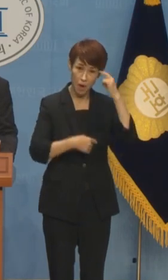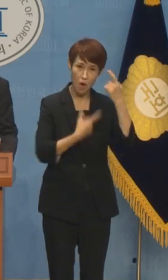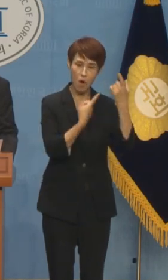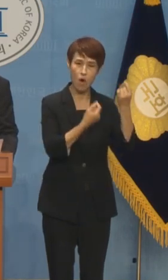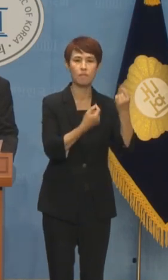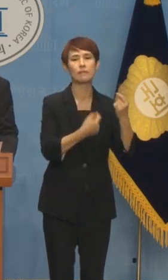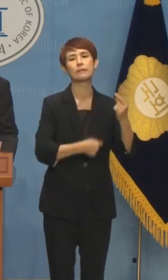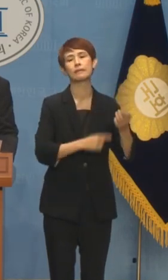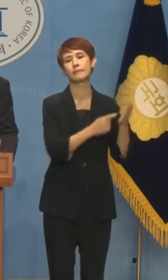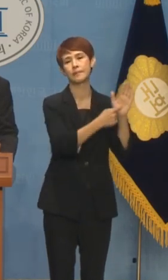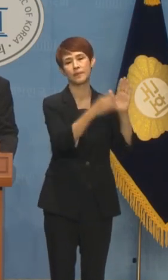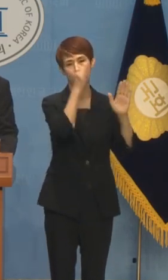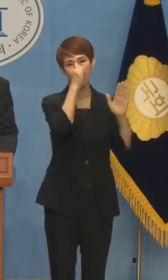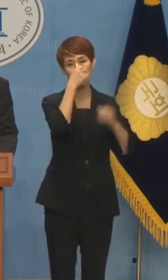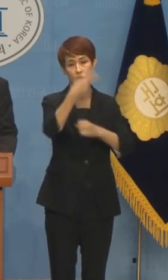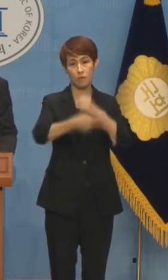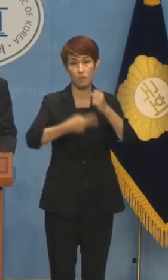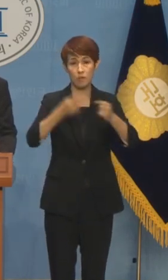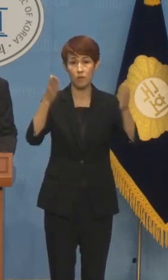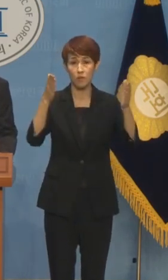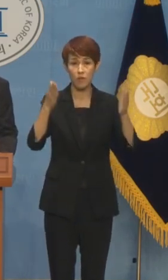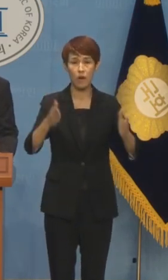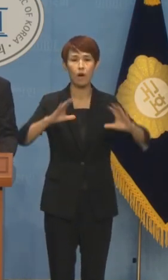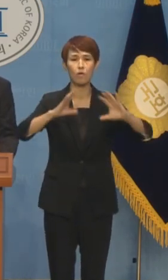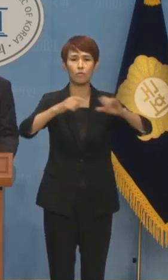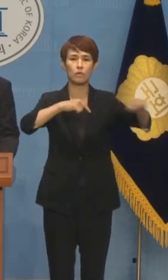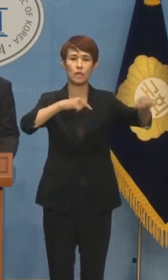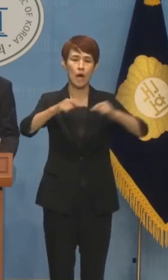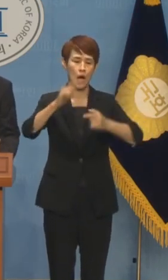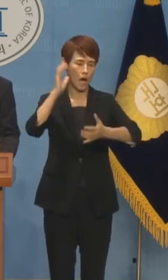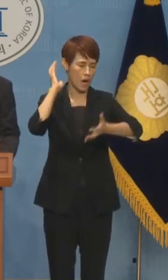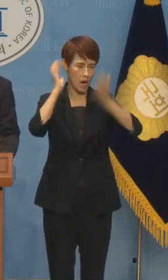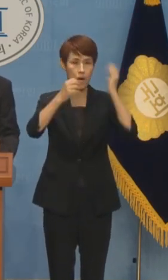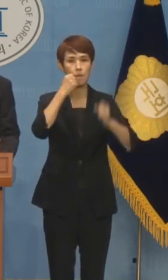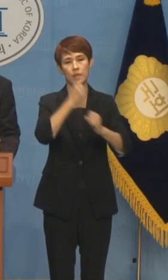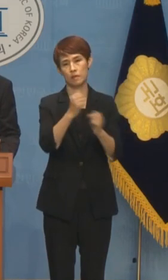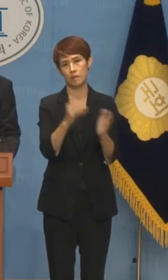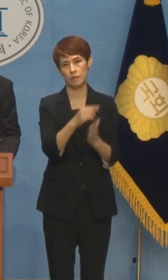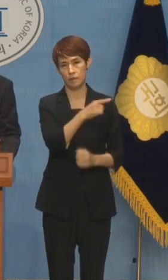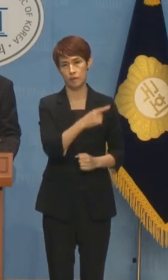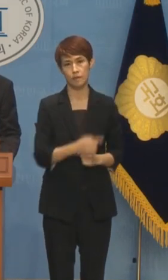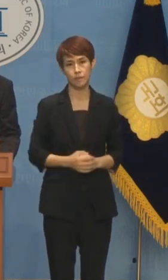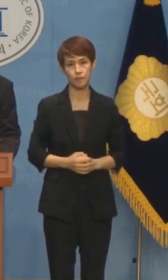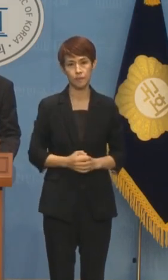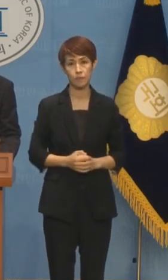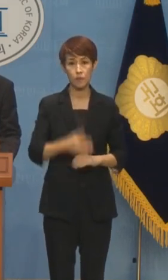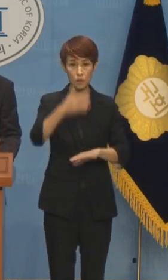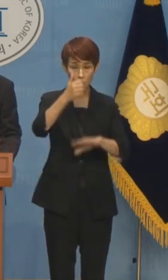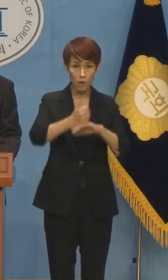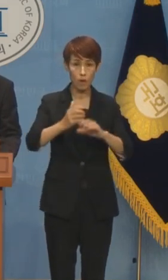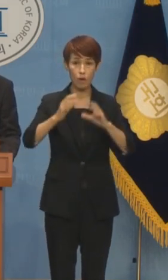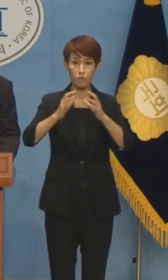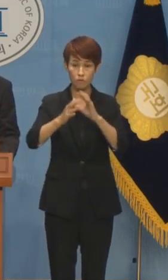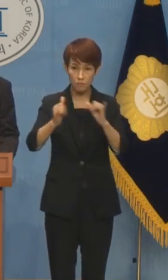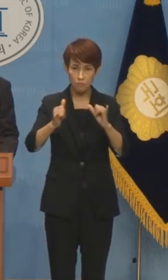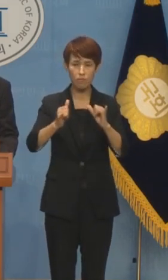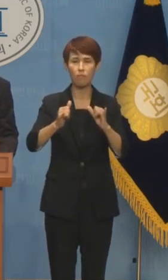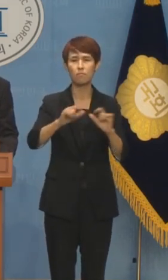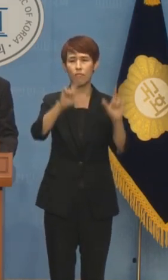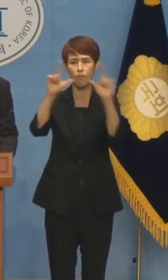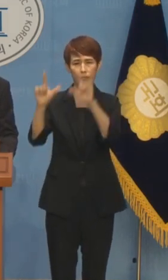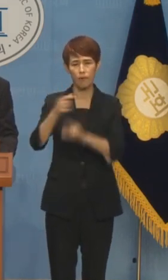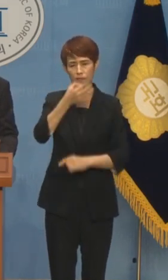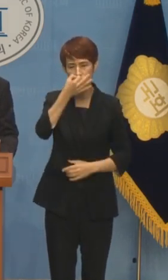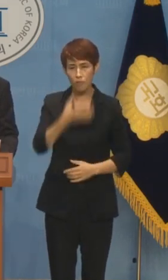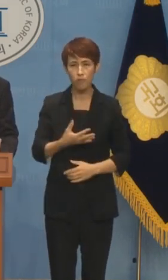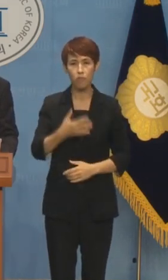주장하며 지난 2년간 국정을 엉망으로 운영했습니다. 그 결과 민생은 파탄났고 대한민국의